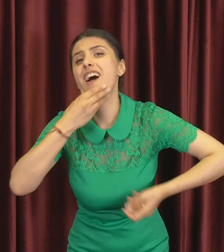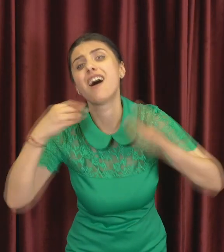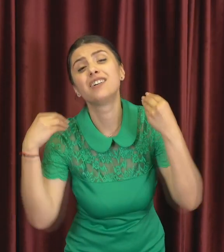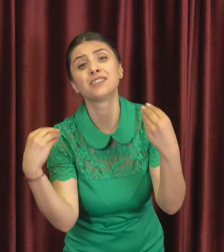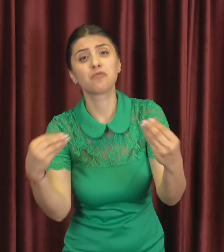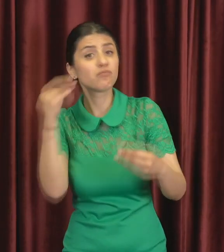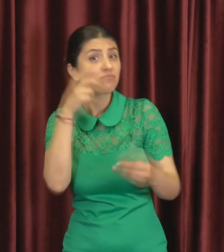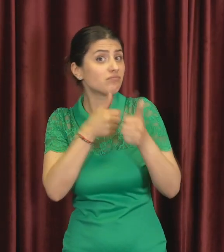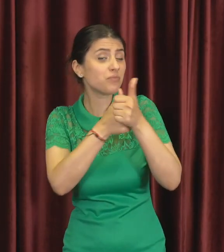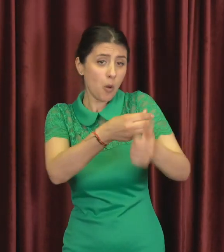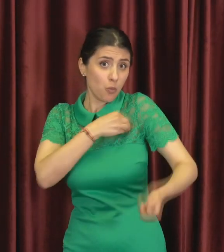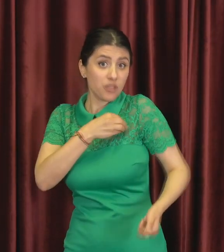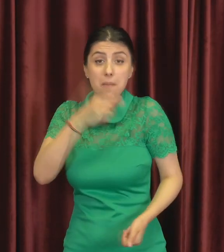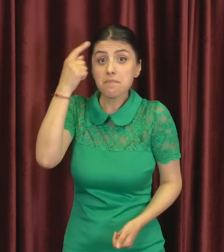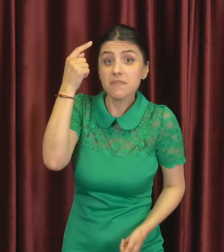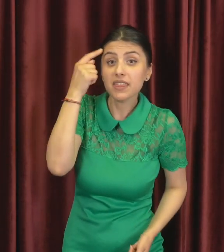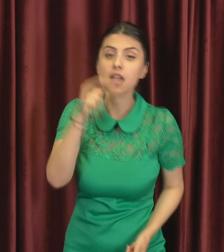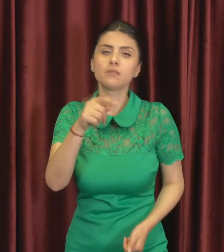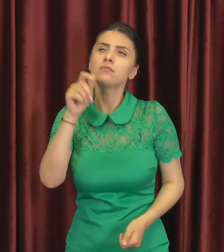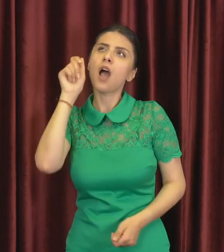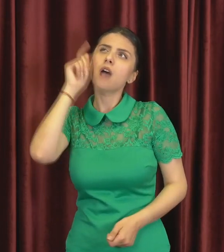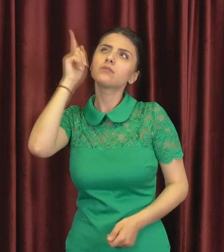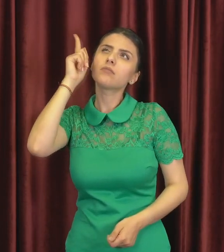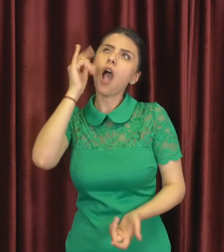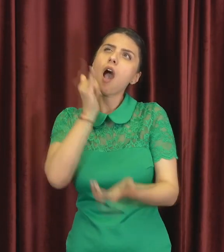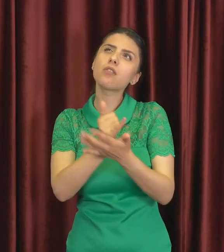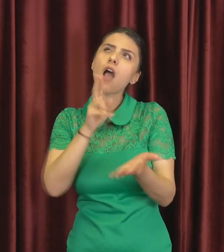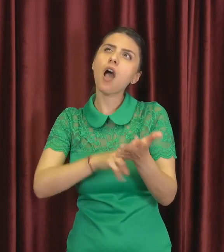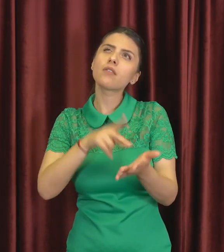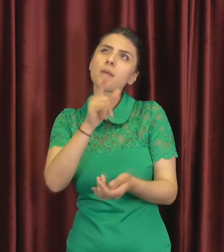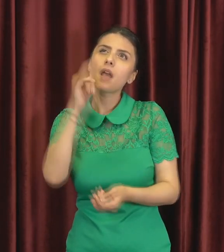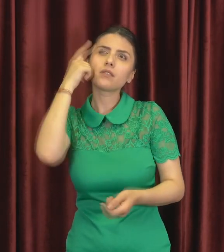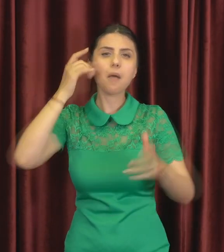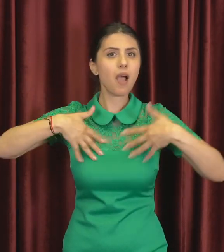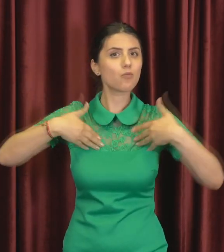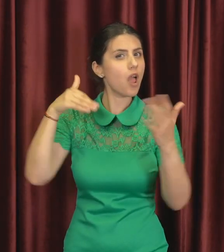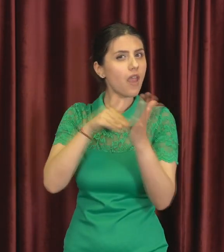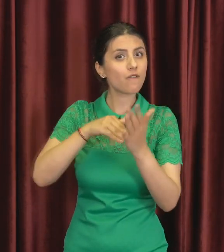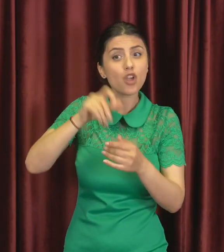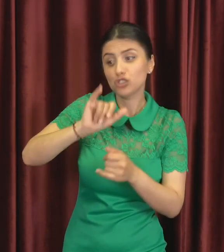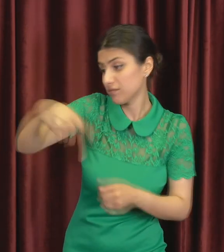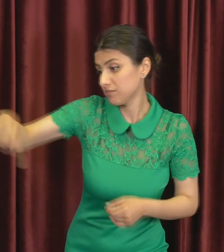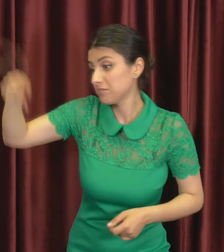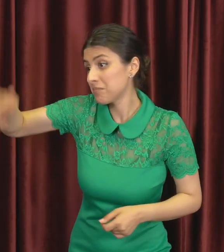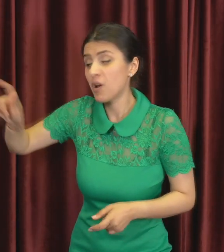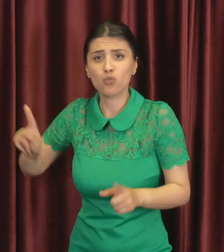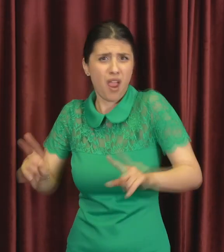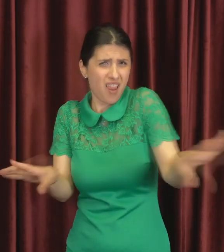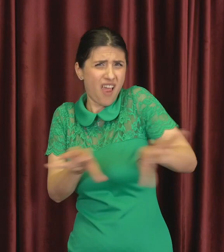bunătatea Mindei. Din ziua aceea, maimuțica a învățat să fie atentă și la nevoile celorlalți și să nu se mai înfurie când pierde.